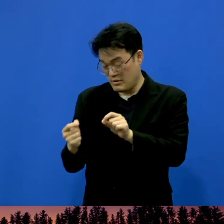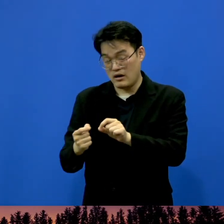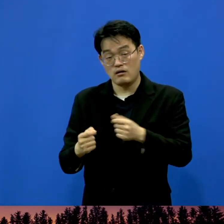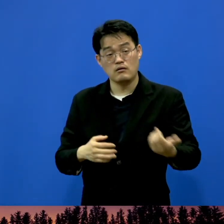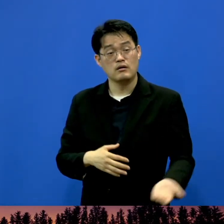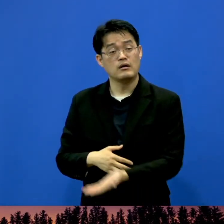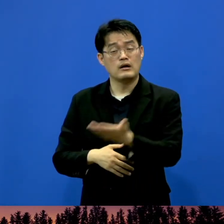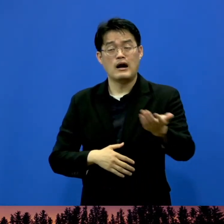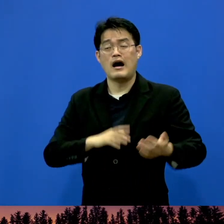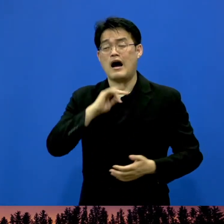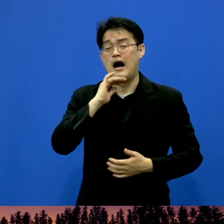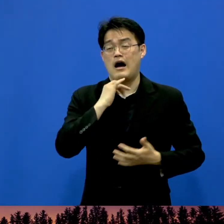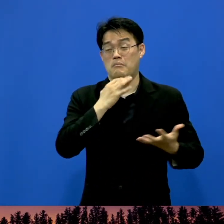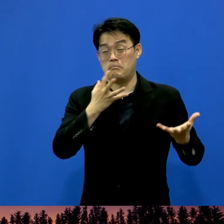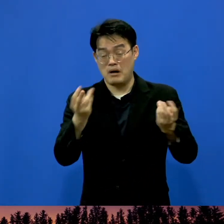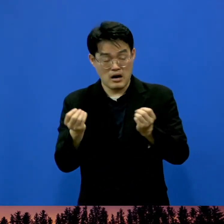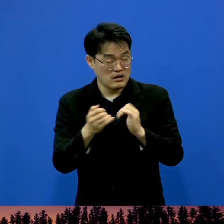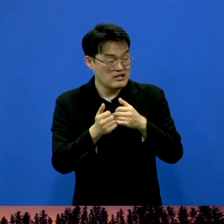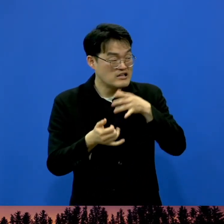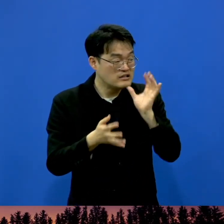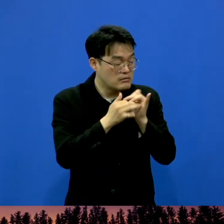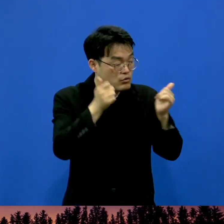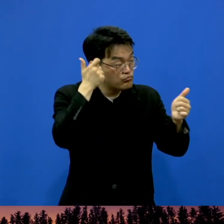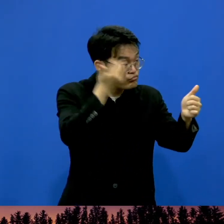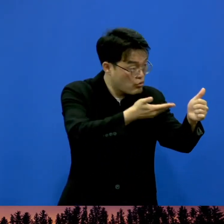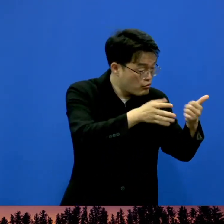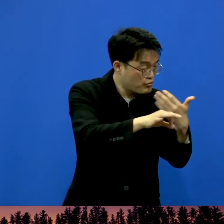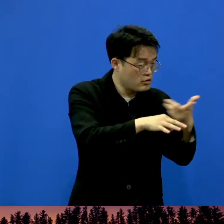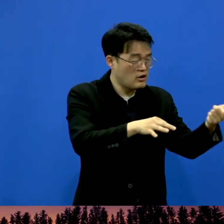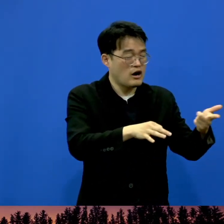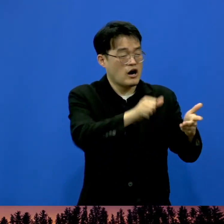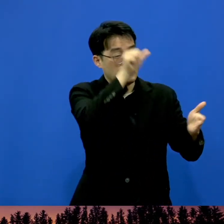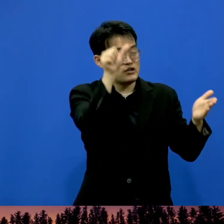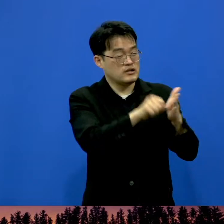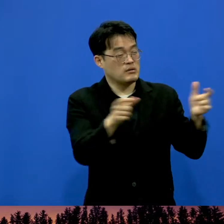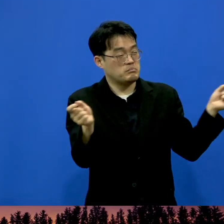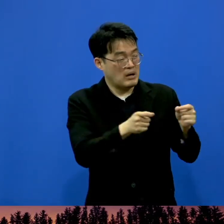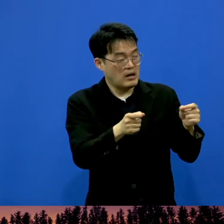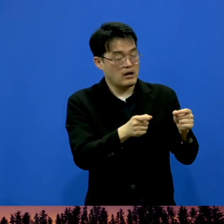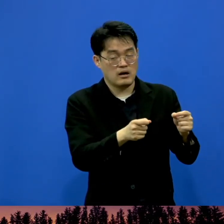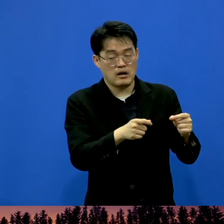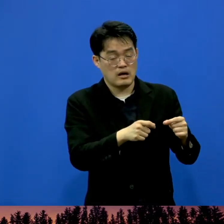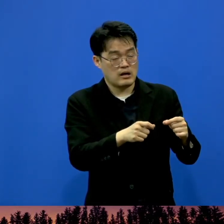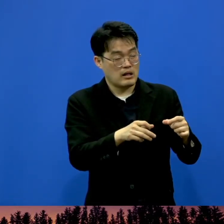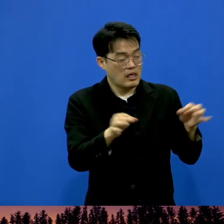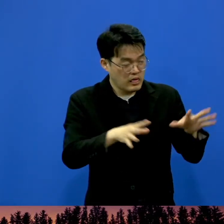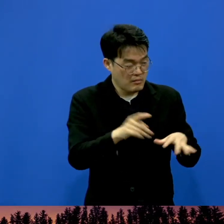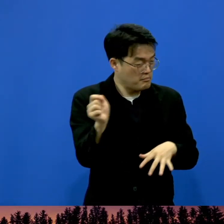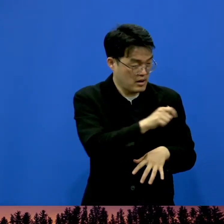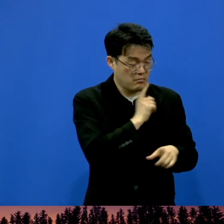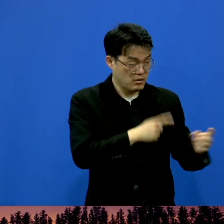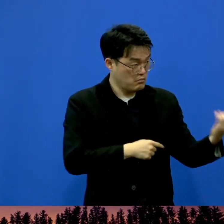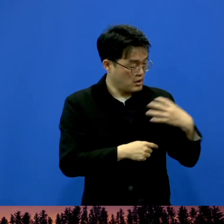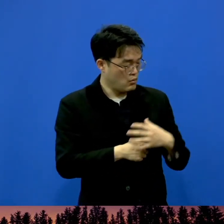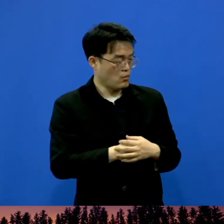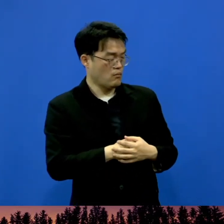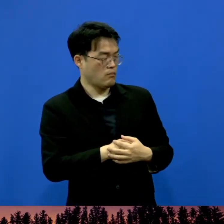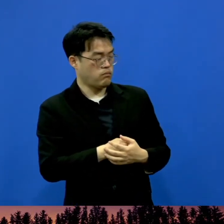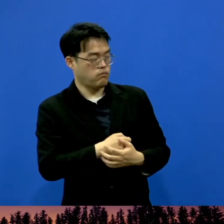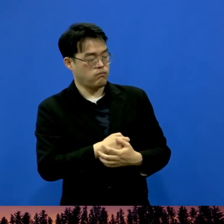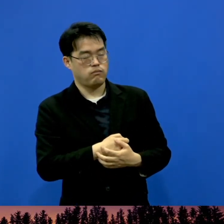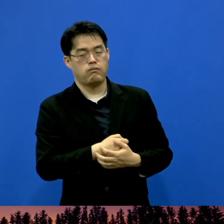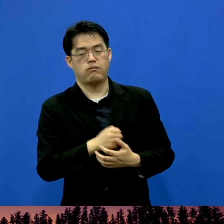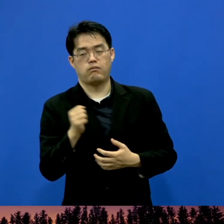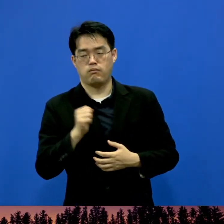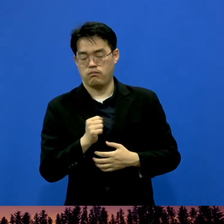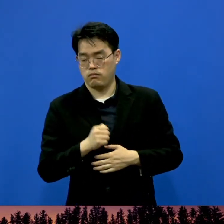연세 많으신 분들 보면 굉장히 짧대요. 인생이 굉장히 짧고 빠르다고 그래요. 그죠? 여러분 우리가 이